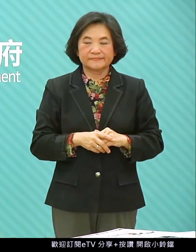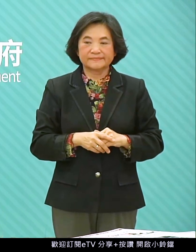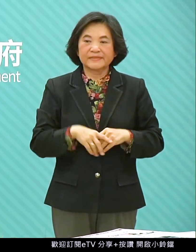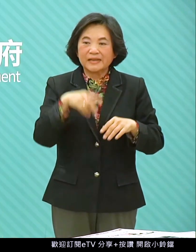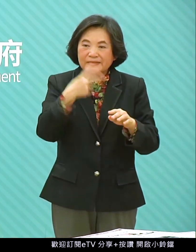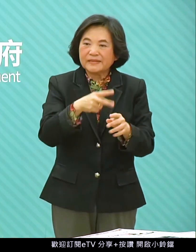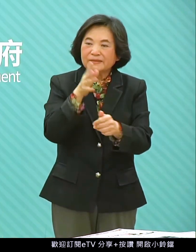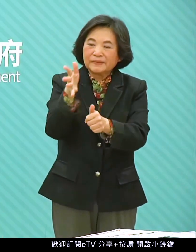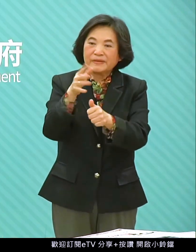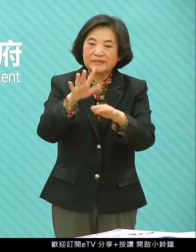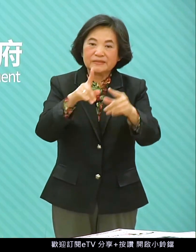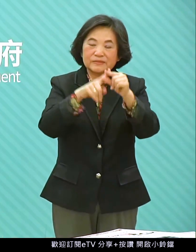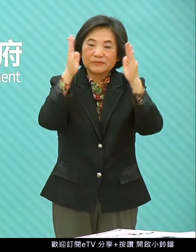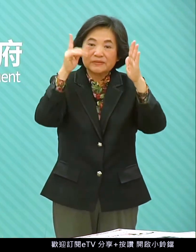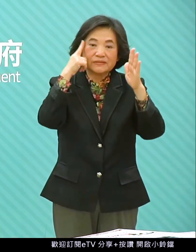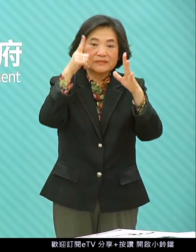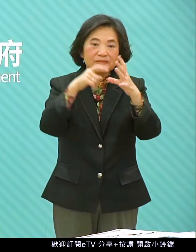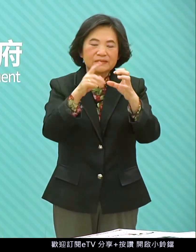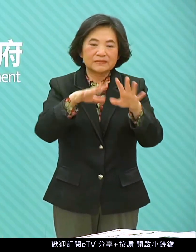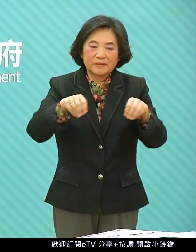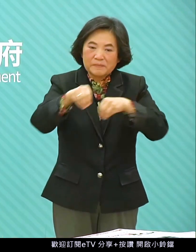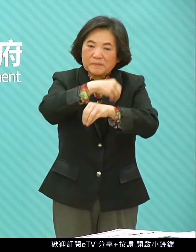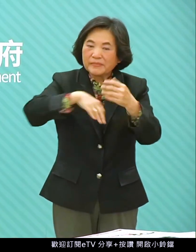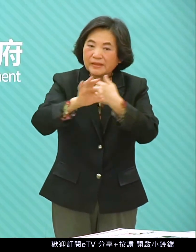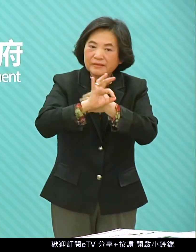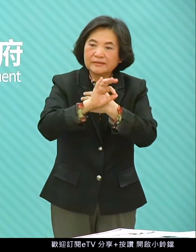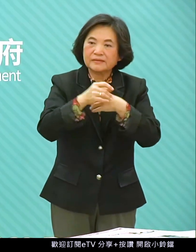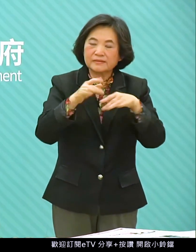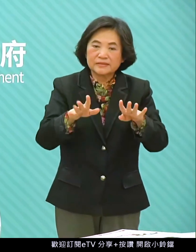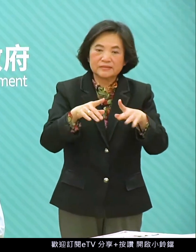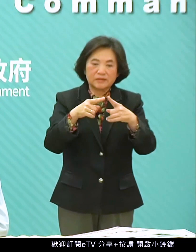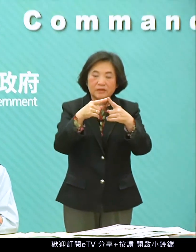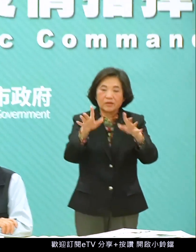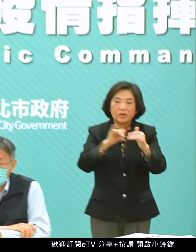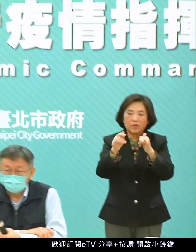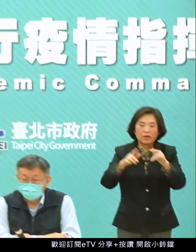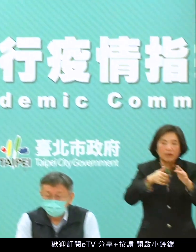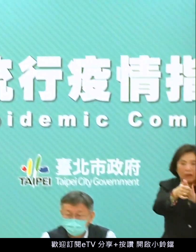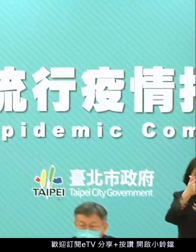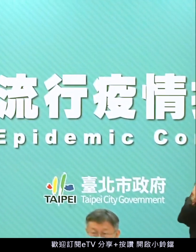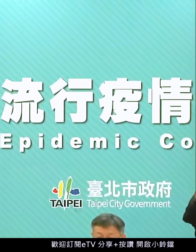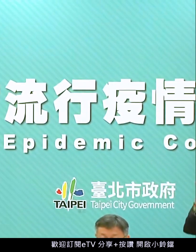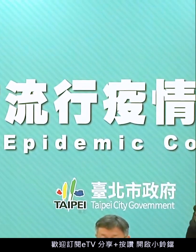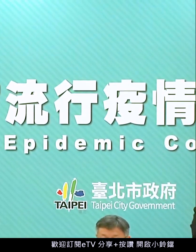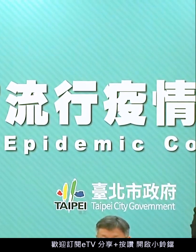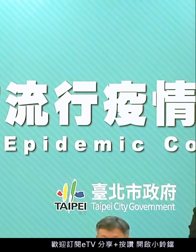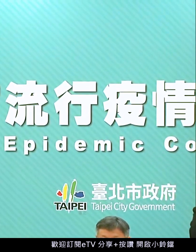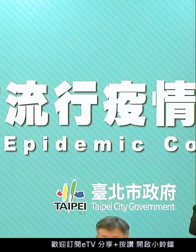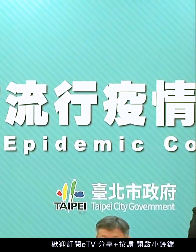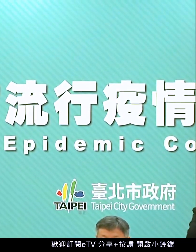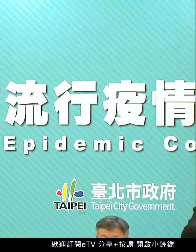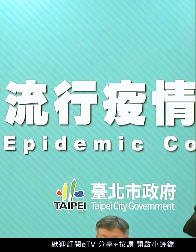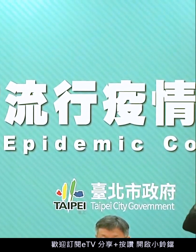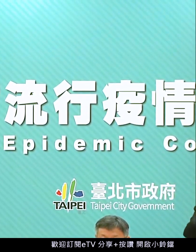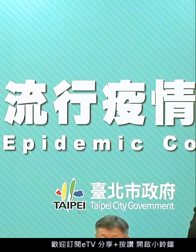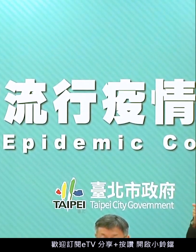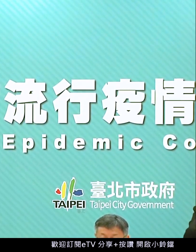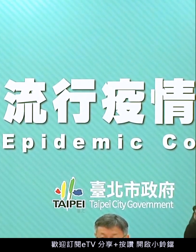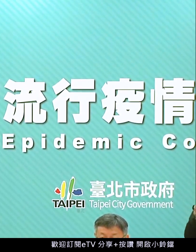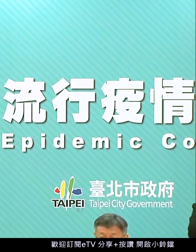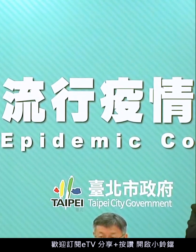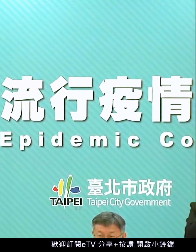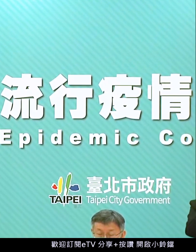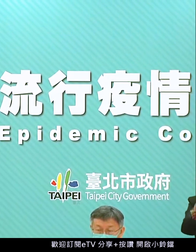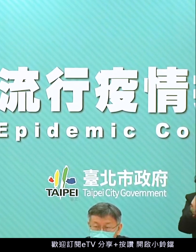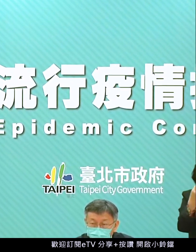上特别跟你请教，今天中正纪念堂是营运，那因为今天有一些民众呼空，那北荣那边说法说市长您的说法有太